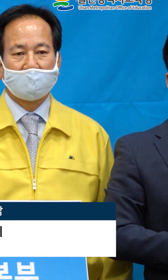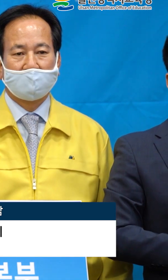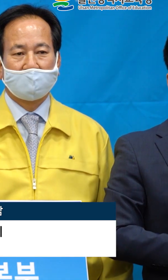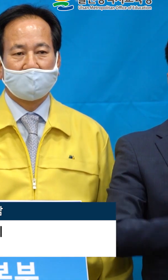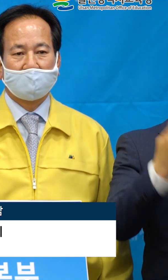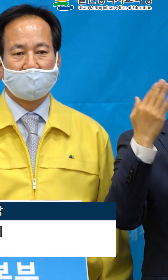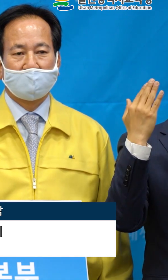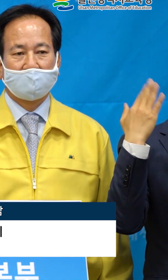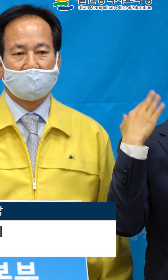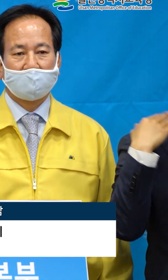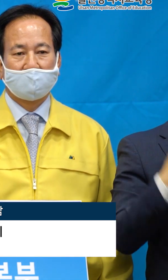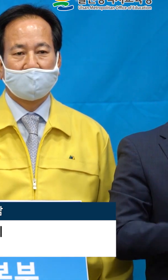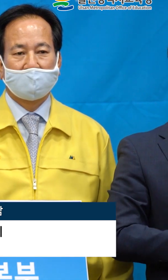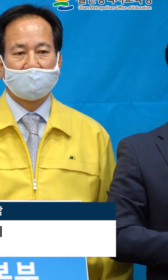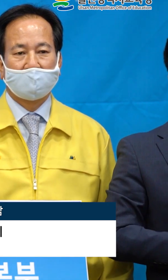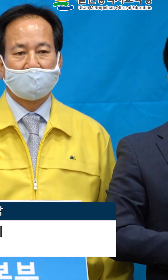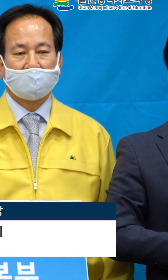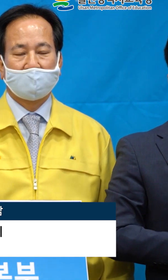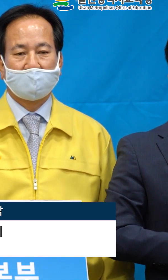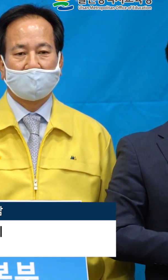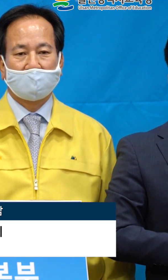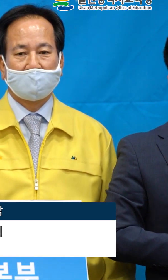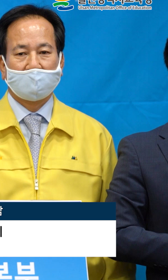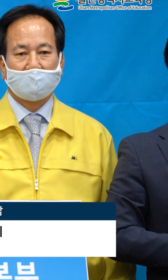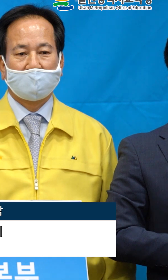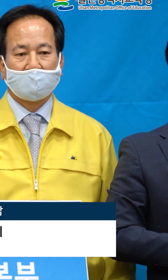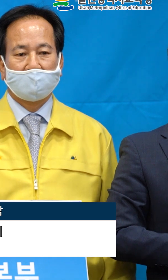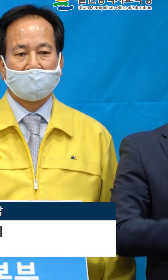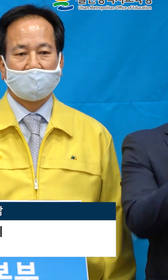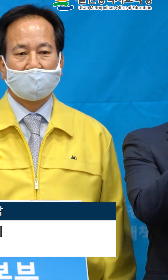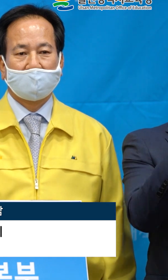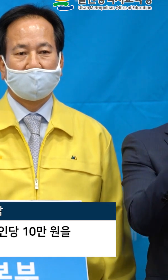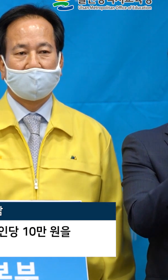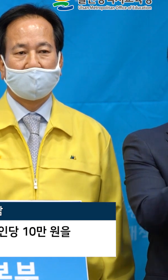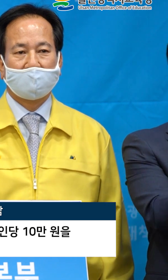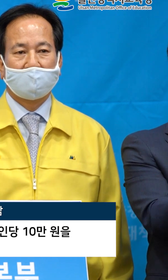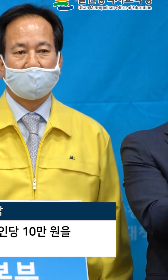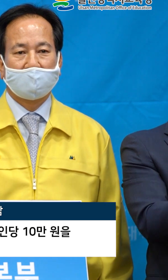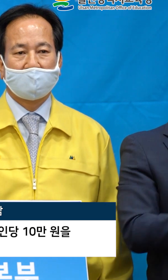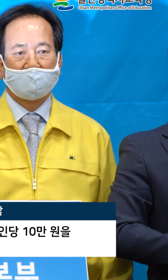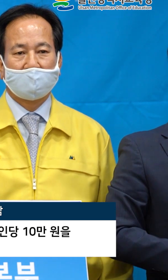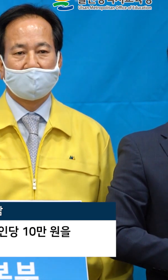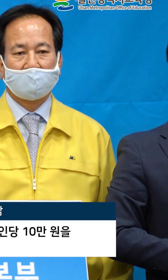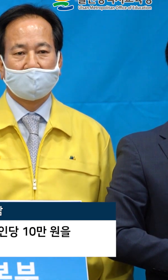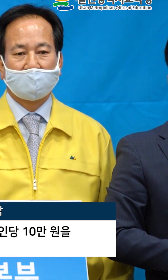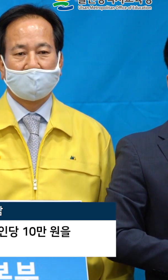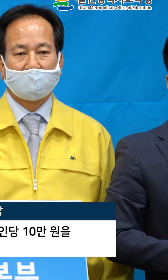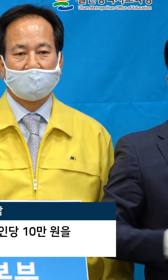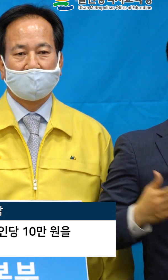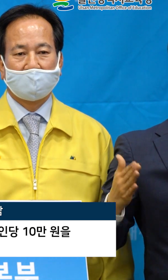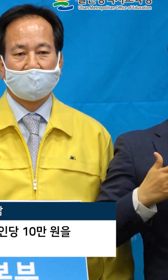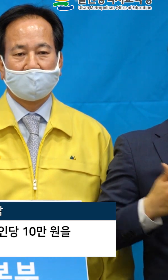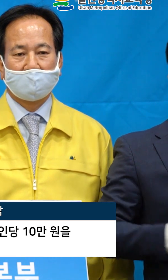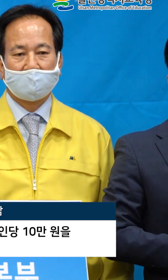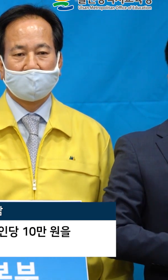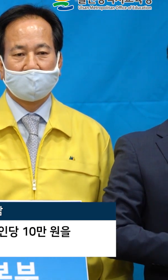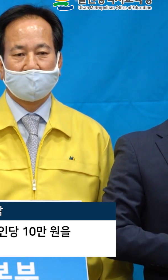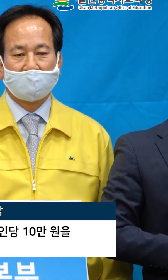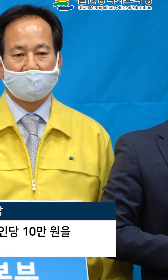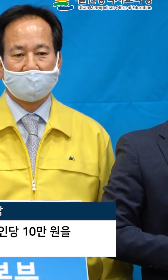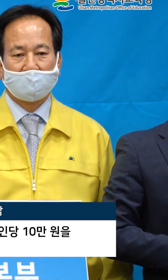441개교 15만 1,412명이 지원 대상이며 학생들의 가정급식비,